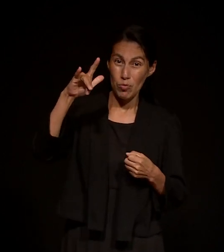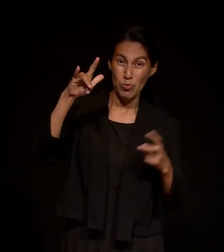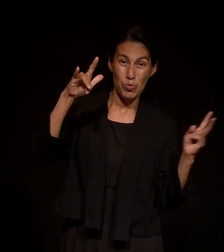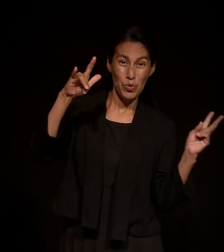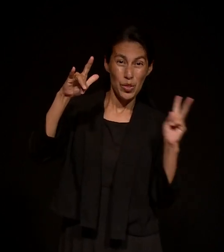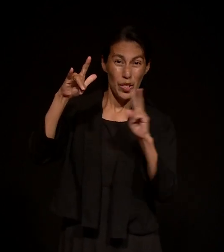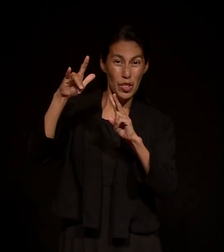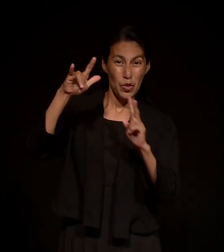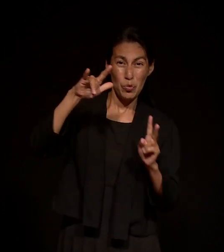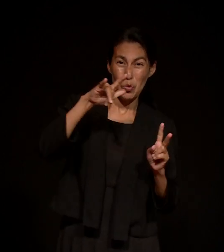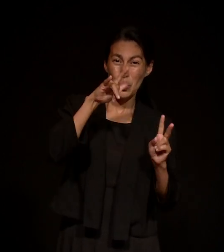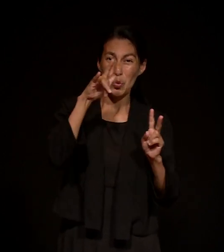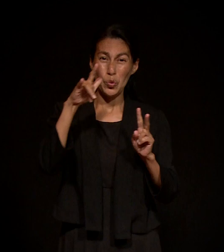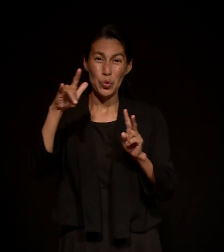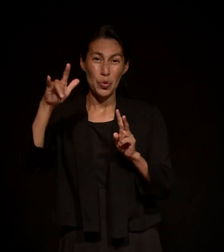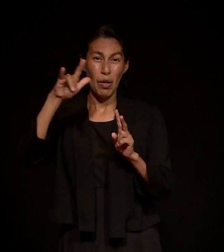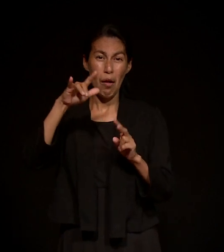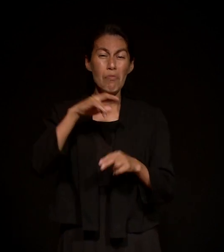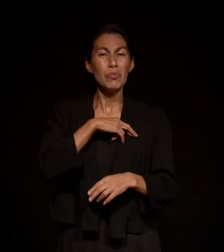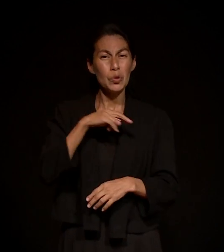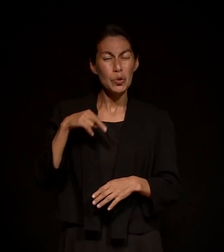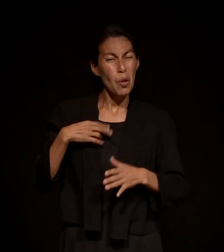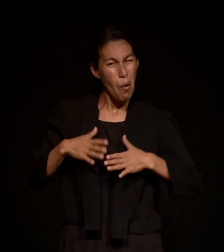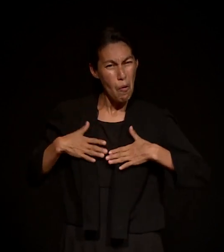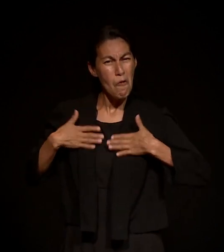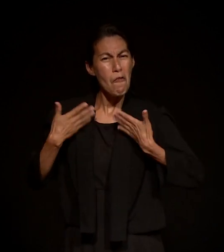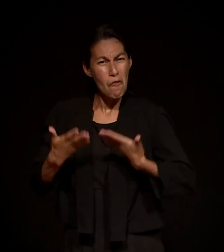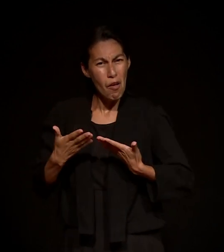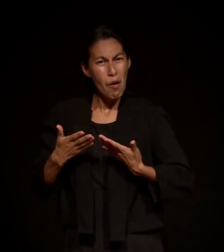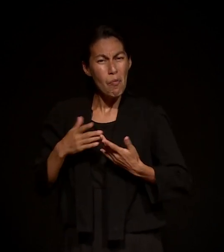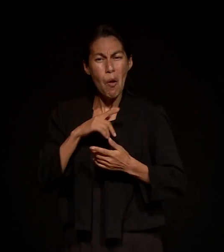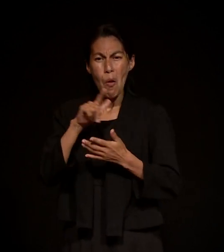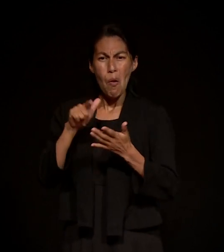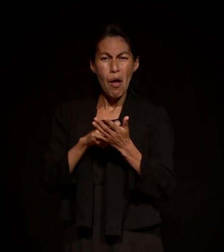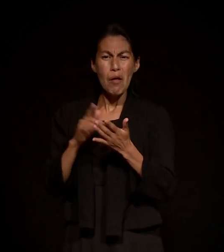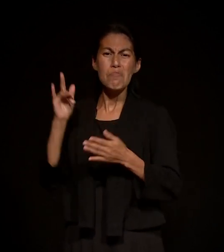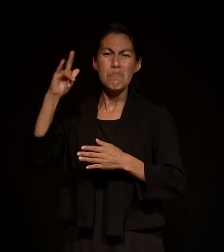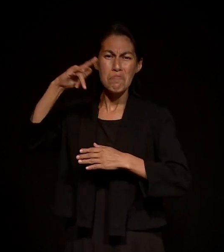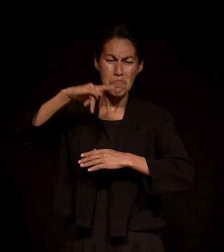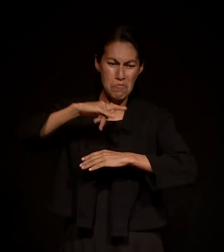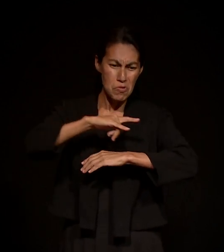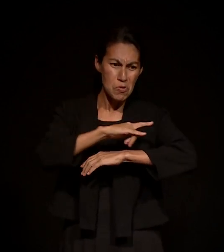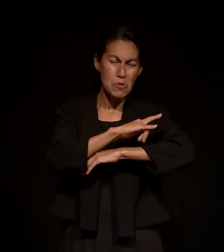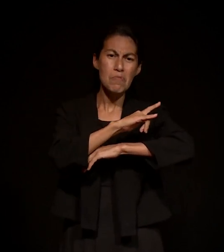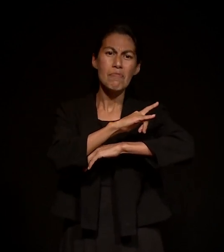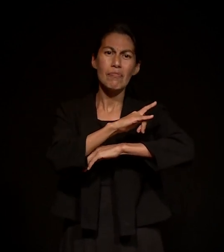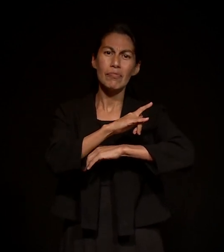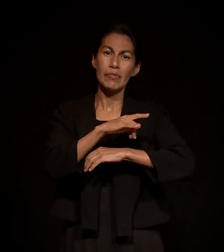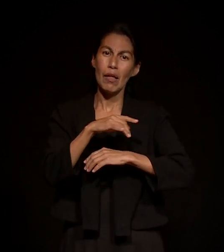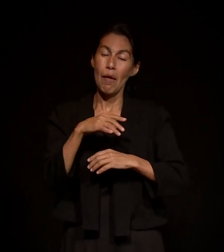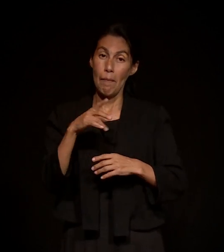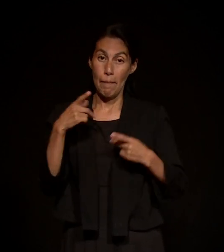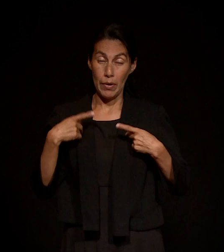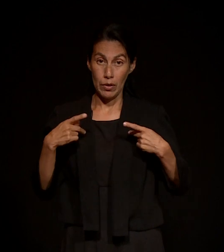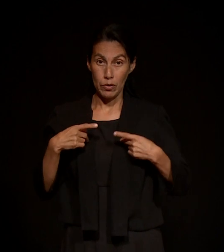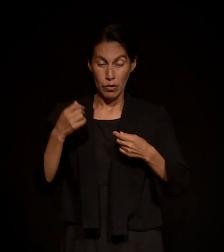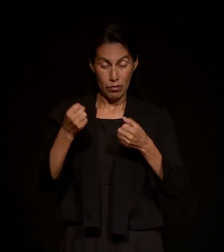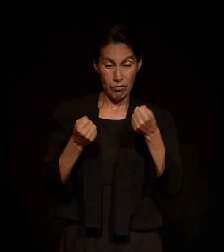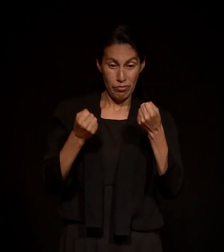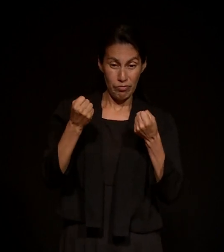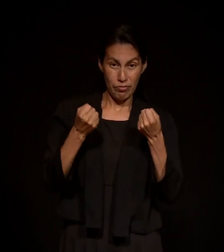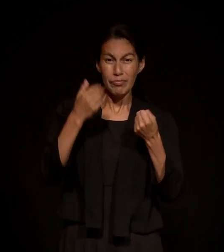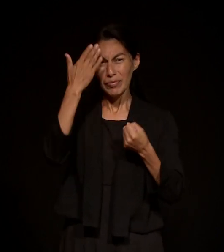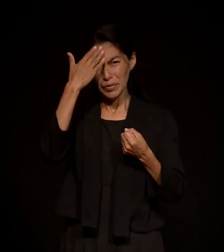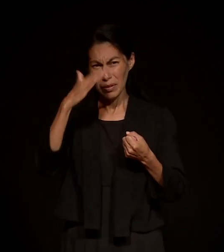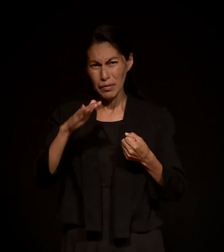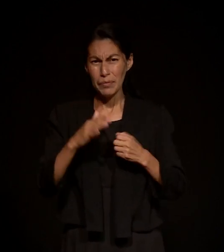y hay turbulencia. Nosotros confiamos que llegaremos. El piloto sabe conducir.